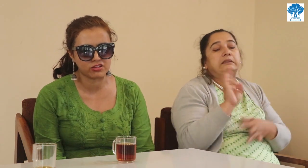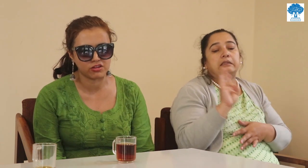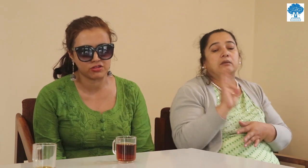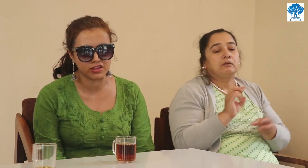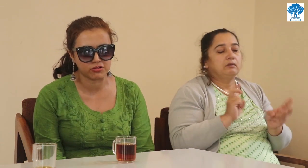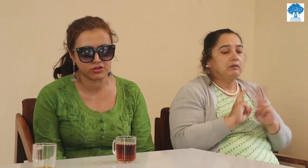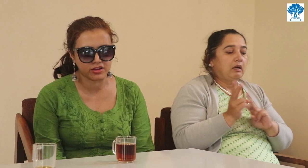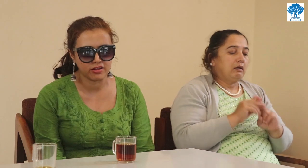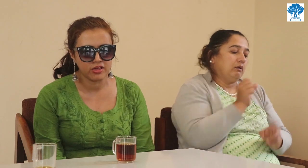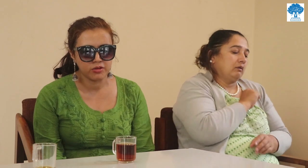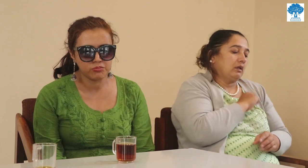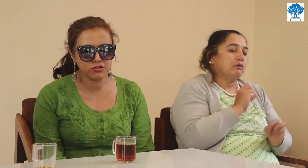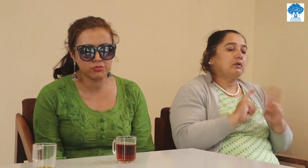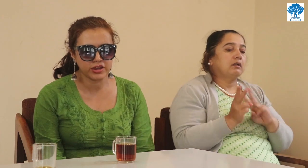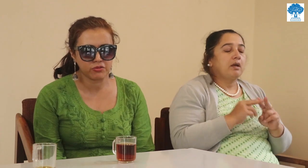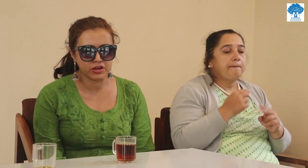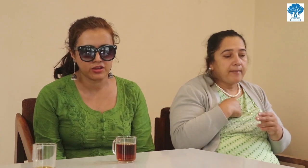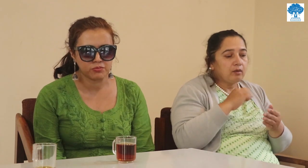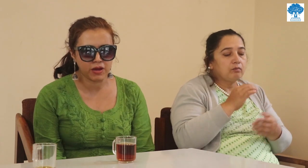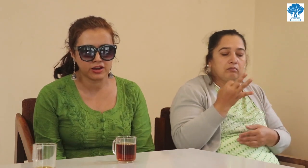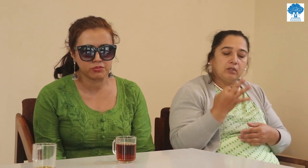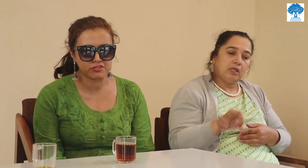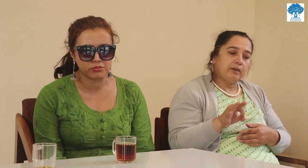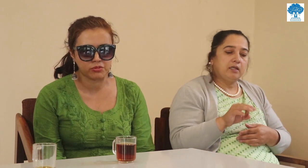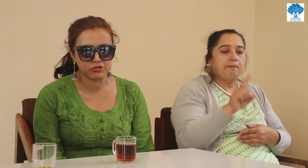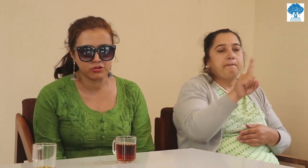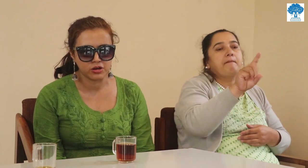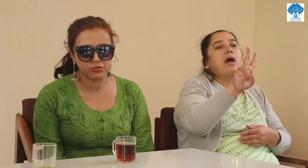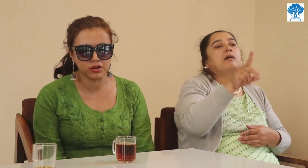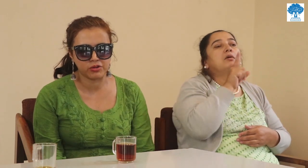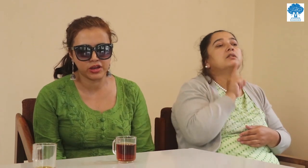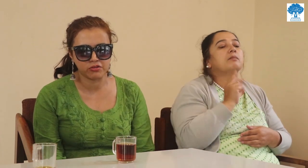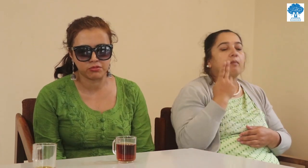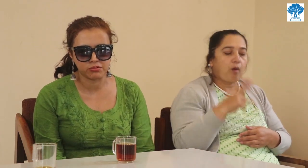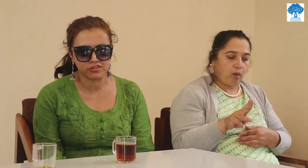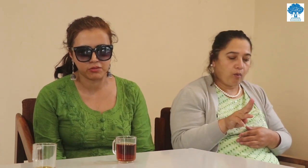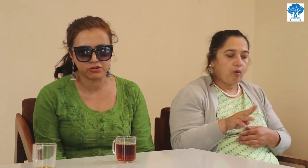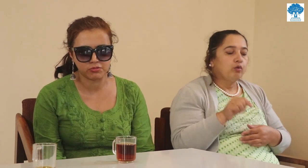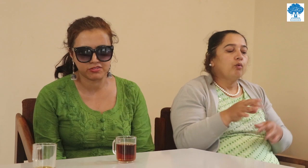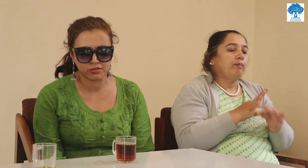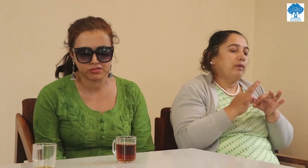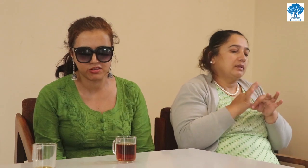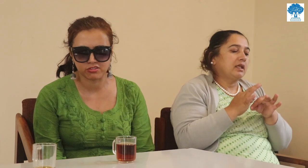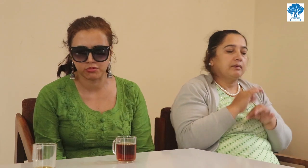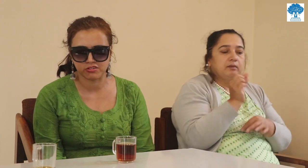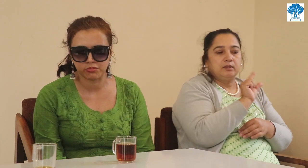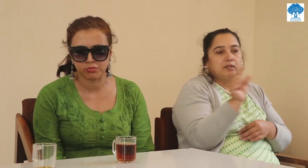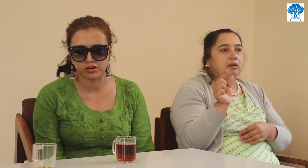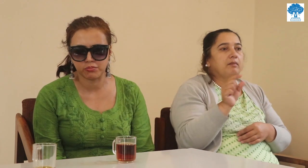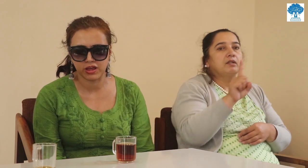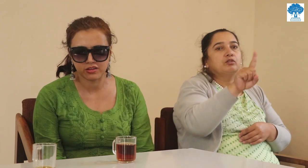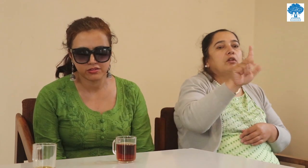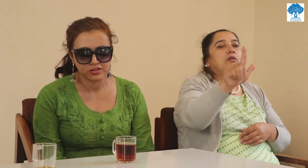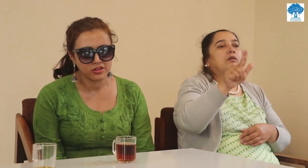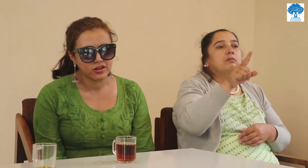त बृहत्तर यौनिकताको कुरा त मेरो महिनावारी 12 वर्षमा भयो मैले महिनावारी व्यवस्थापनको विषयमा 17 वर्षमा